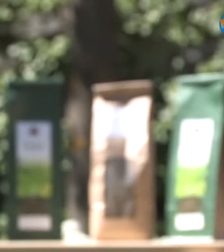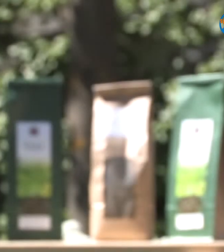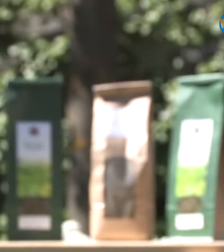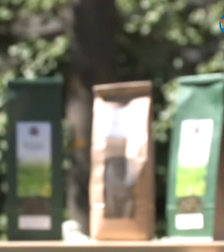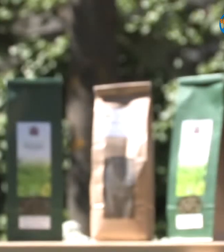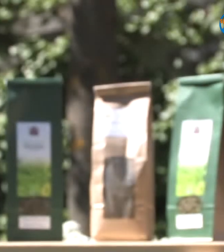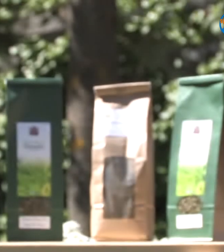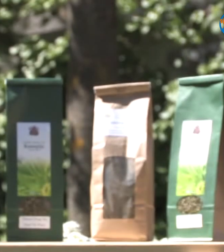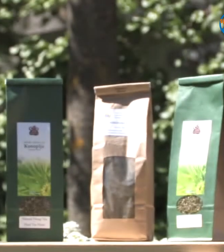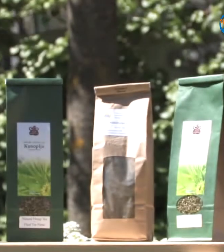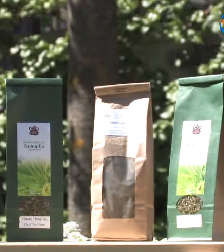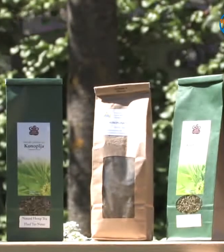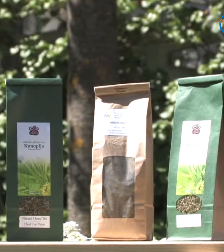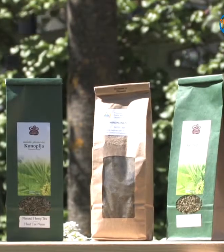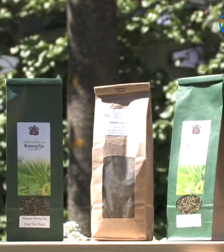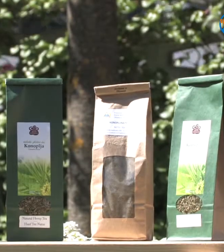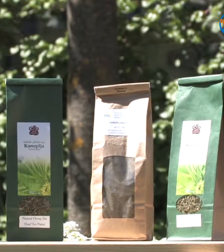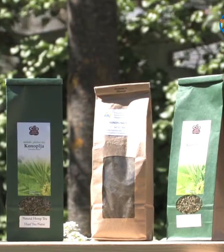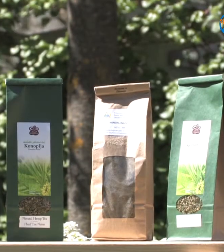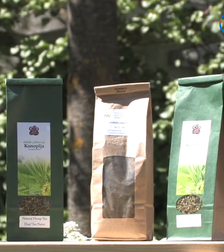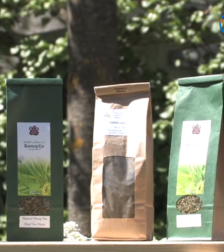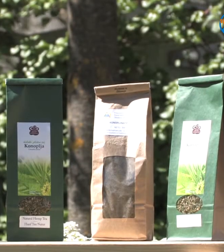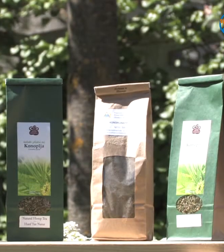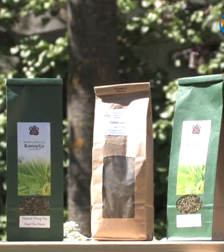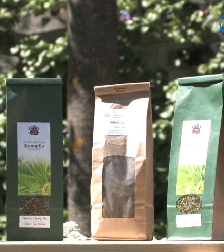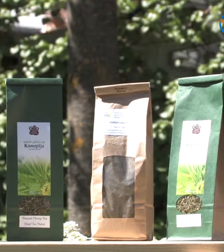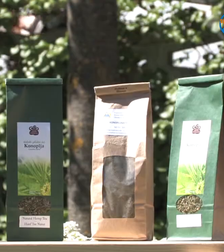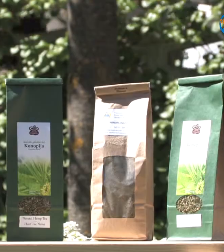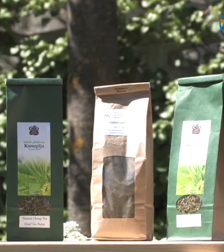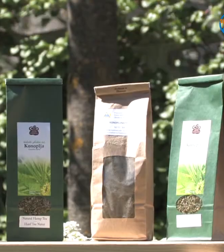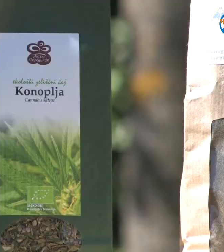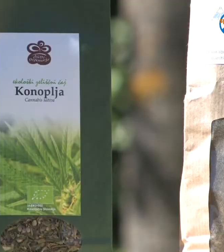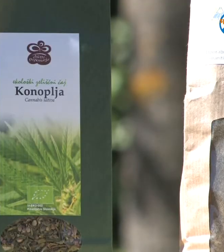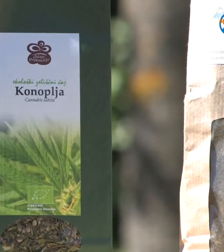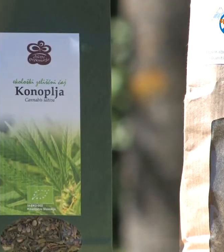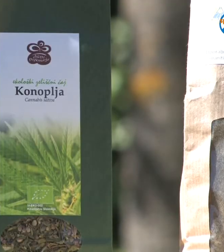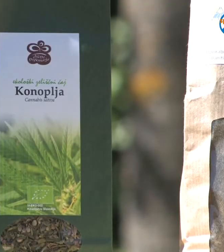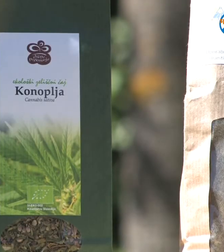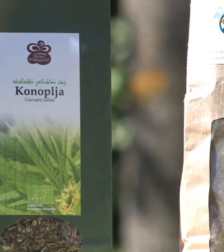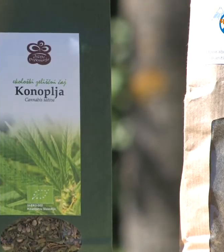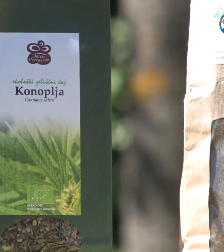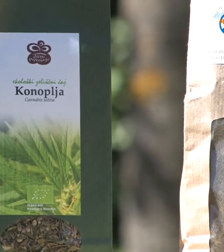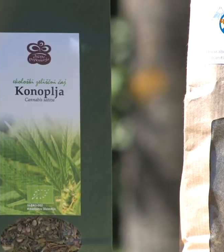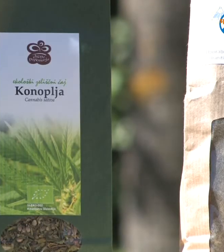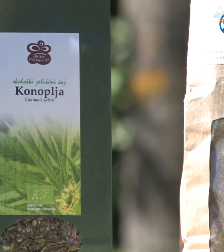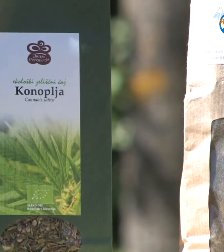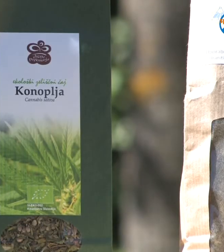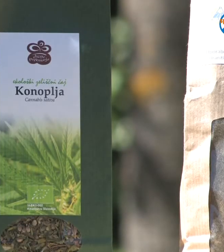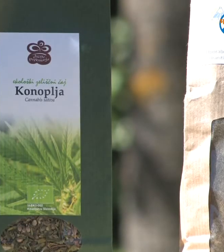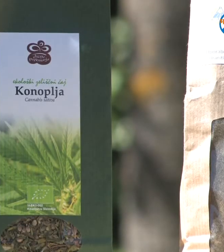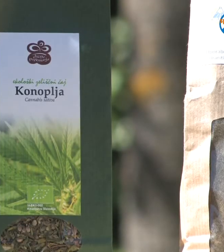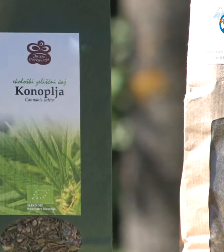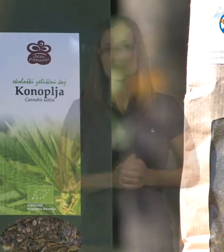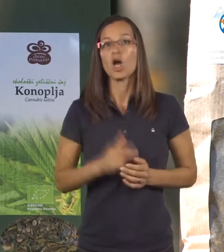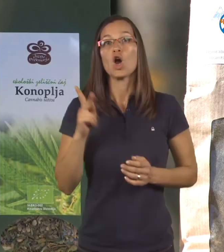Je pa en zdrav približek, v bistvu zelo so snedi in zaradi tega, ker to treba sveže, da ne ostaja.